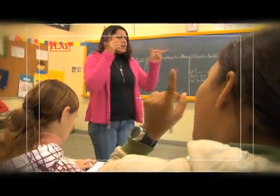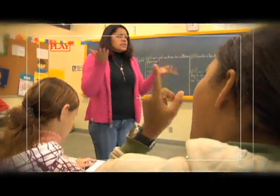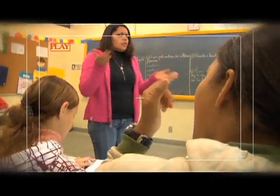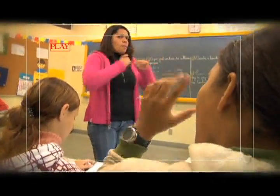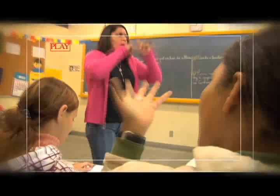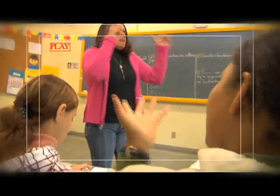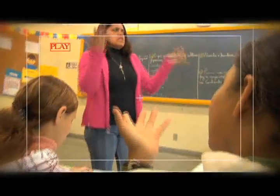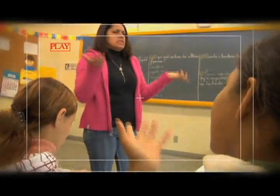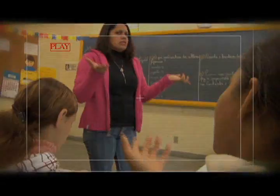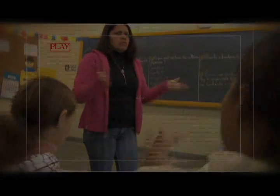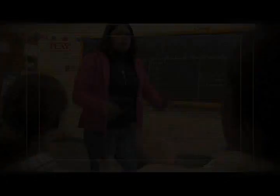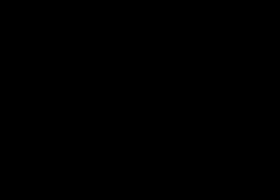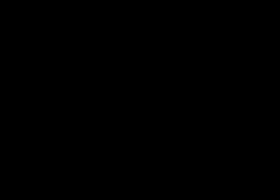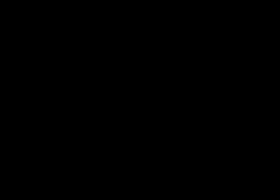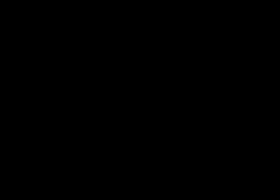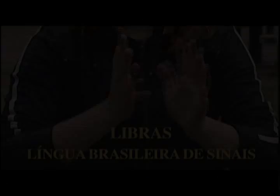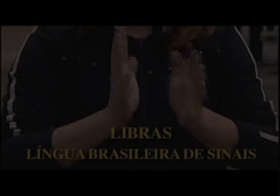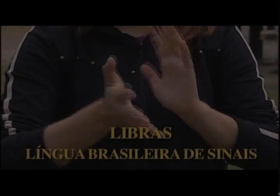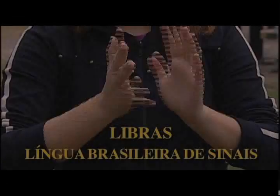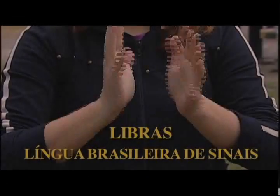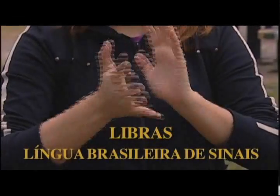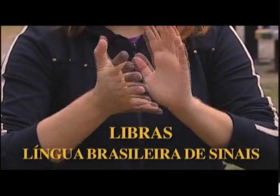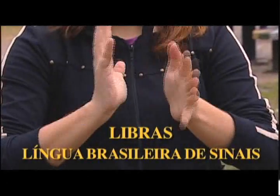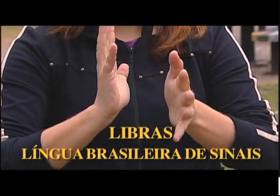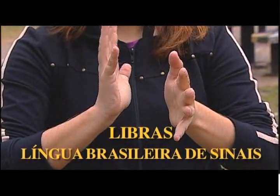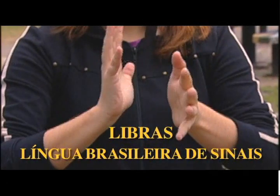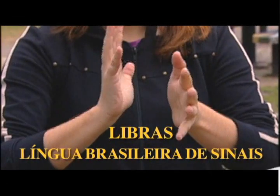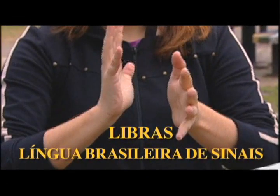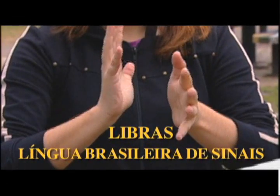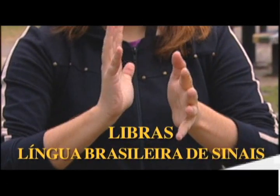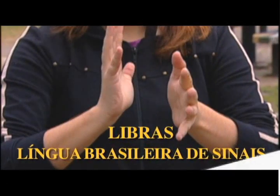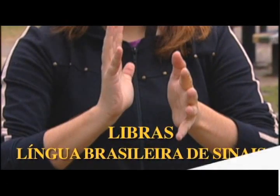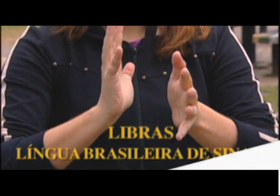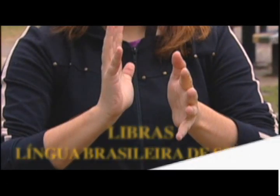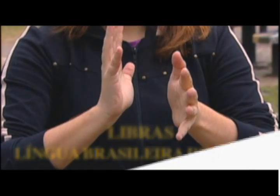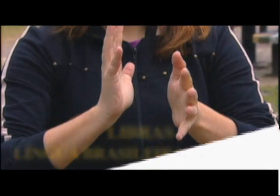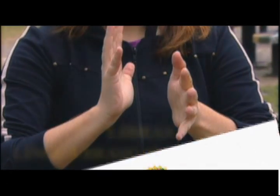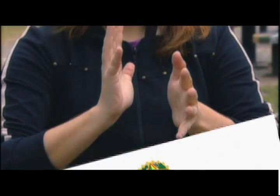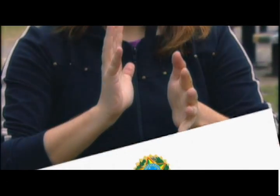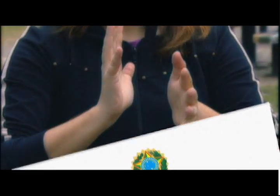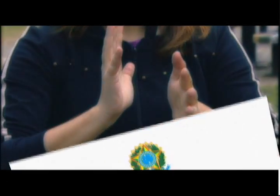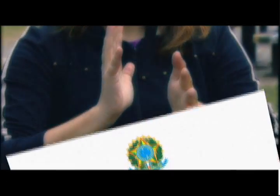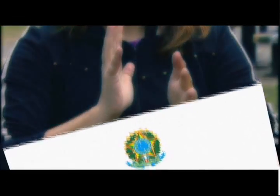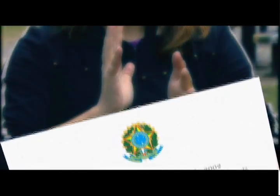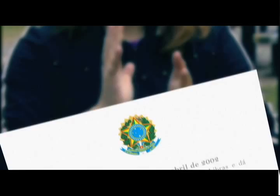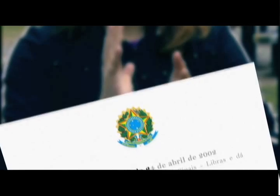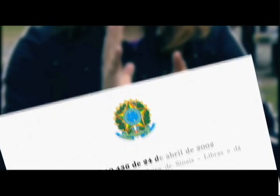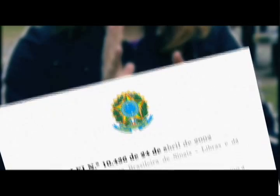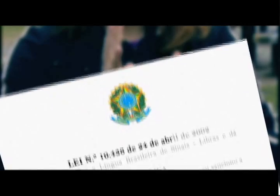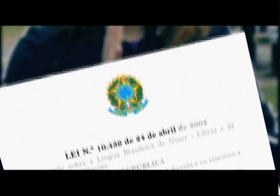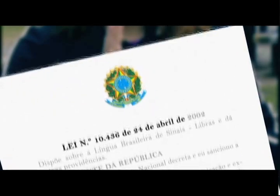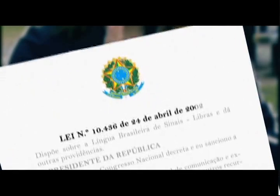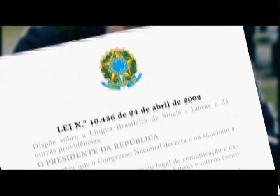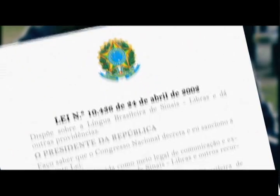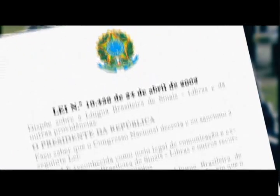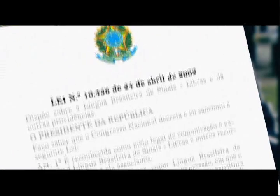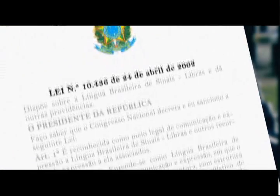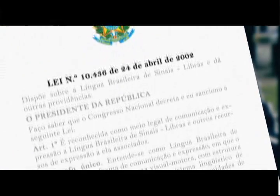Unesp. Vamos ver um trecho. A Libras, Língua Brasileira de Sinais, foi reconhecida por lei em 2002